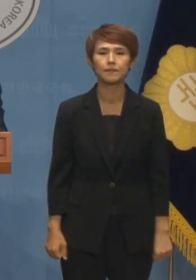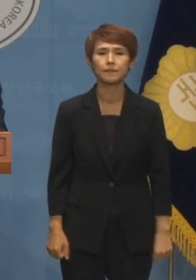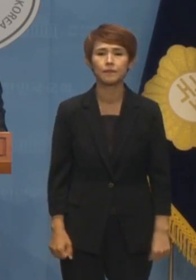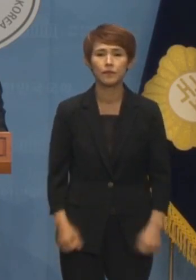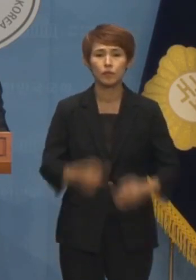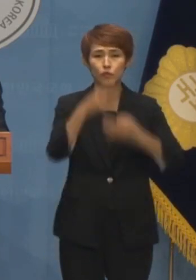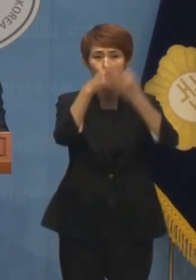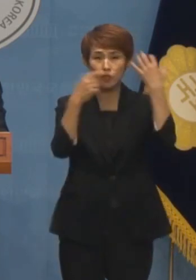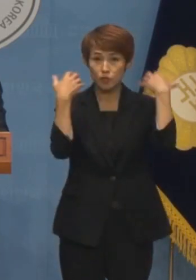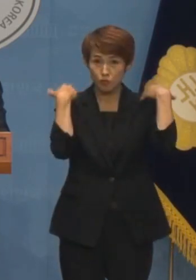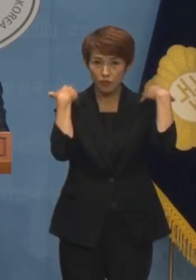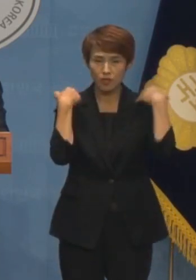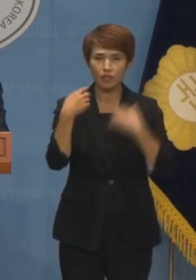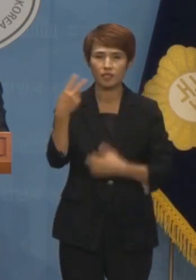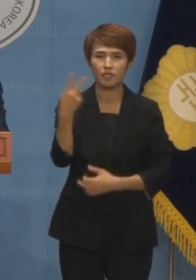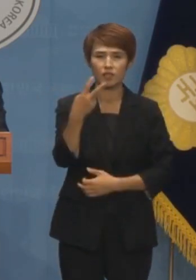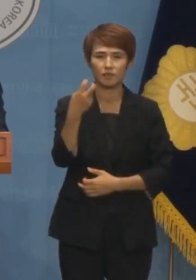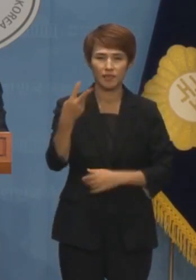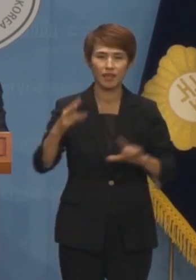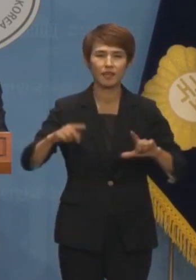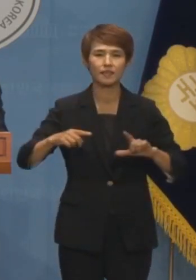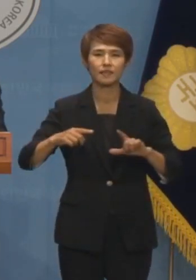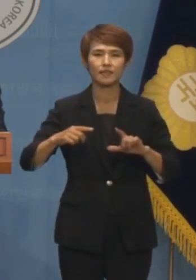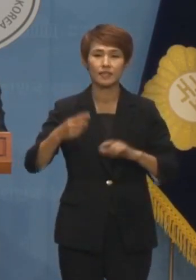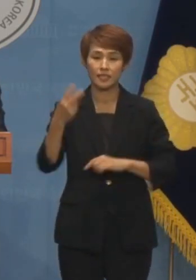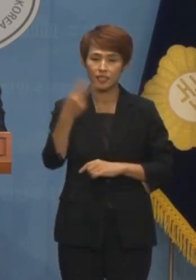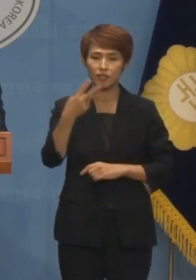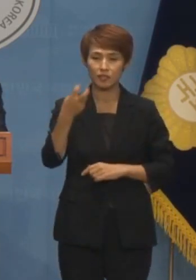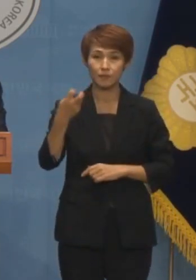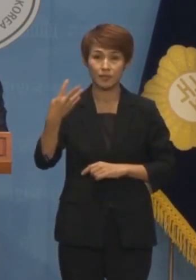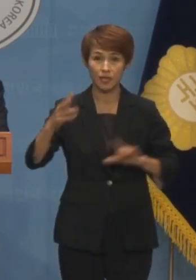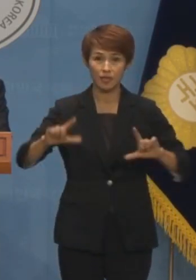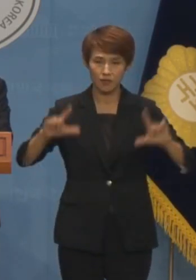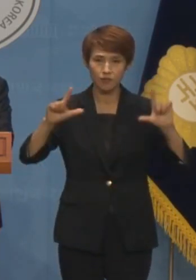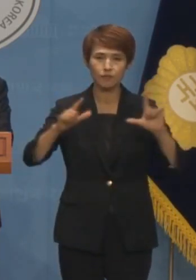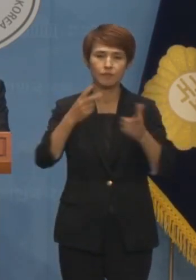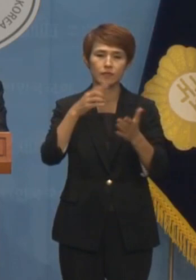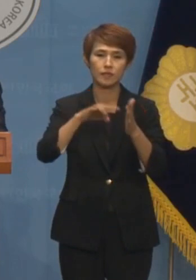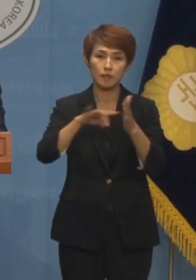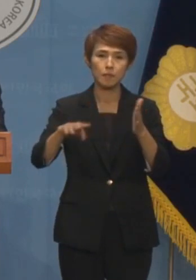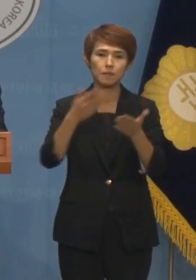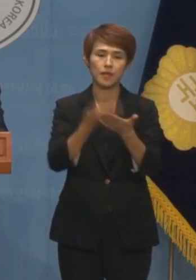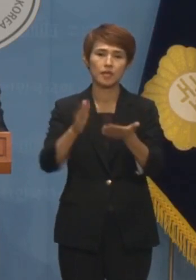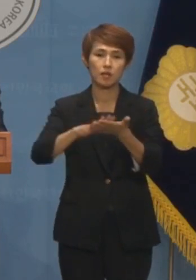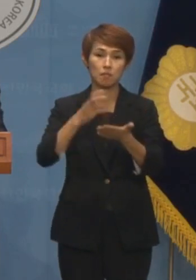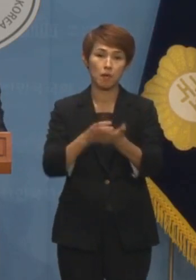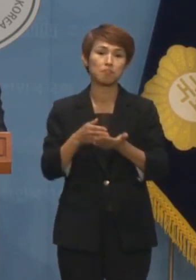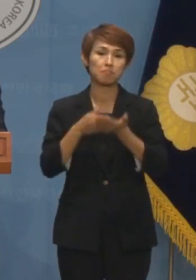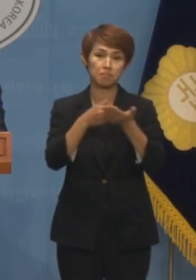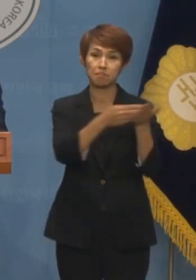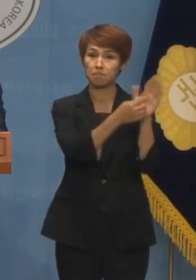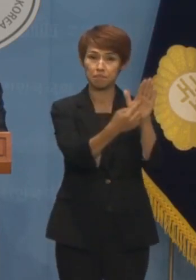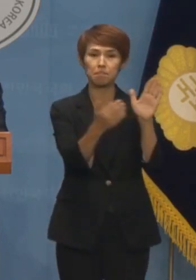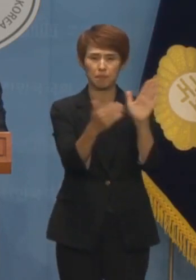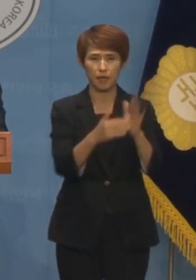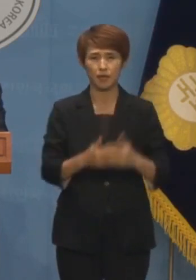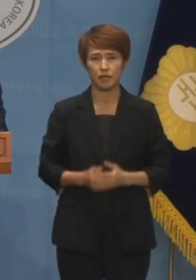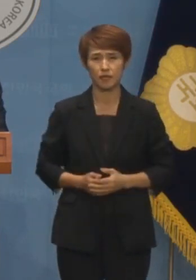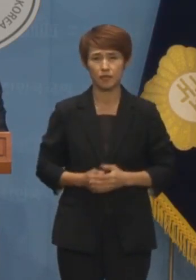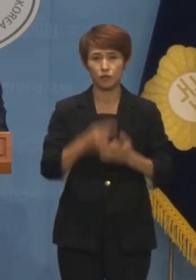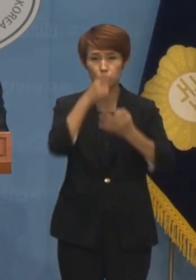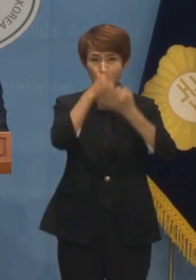윤석열 정부의 2024년 세법 개정안이 발표되었습니다. 이번 세제 개편안은 한마디로 윤석열